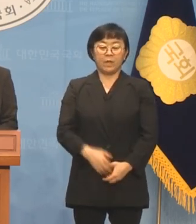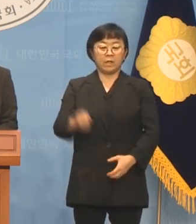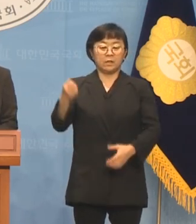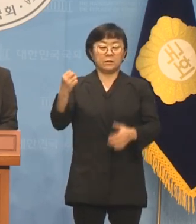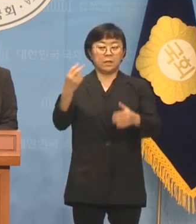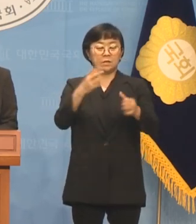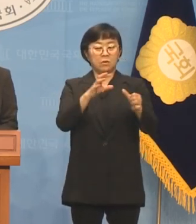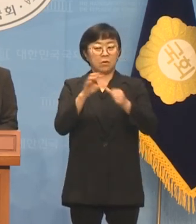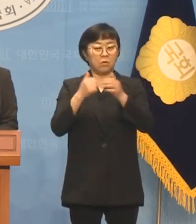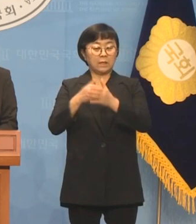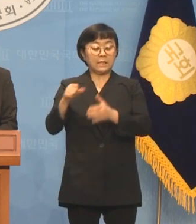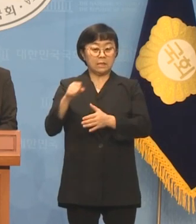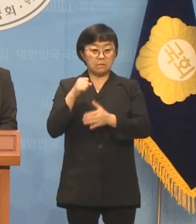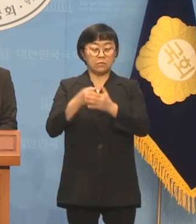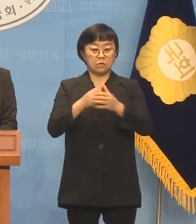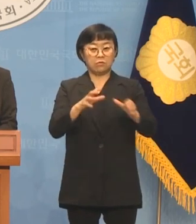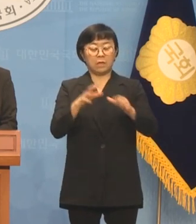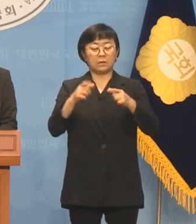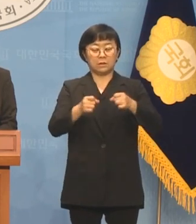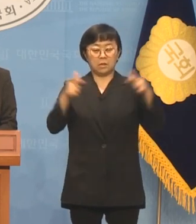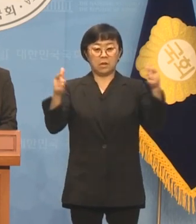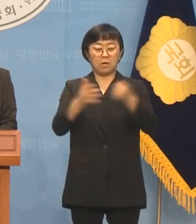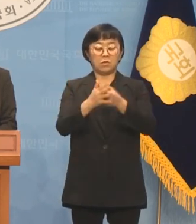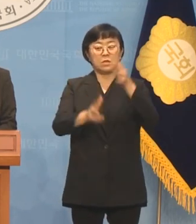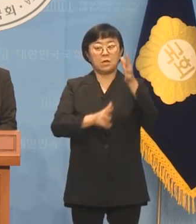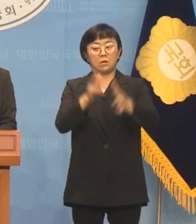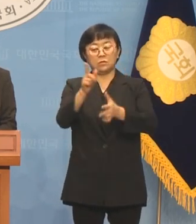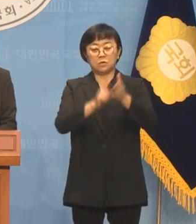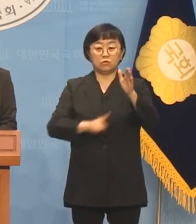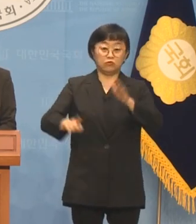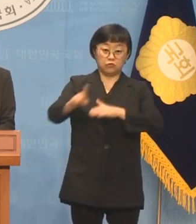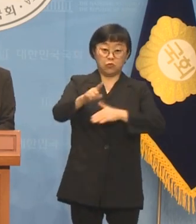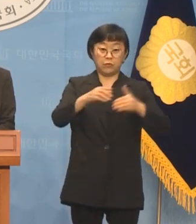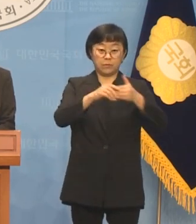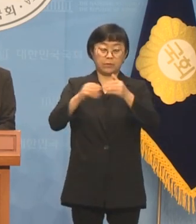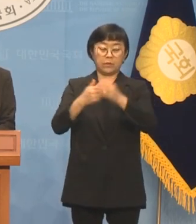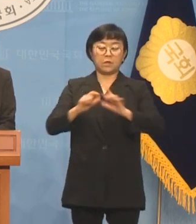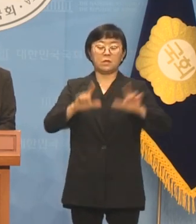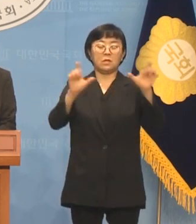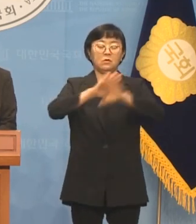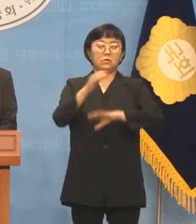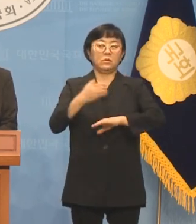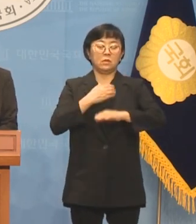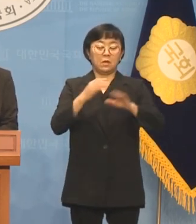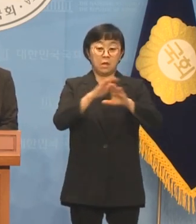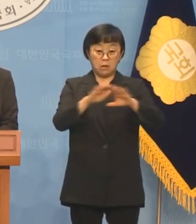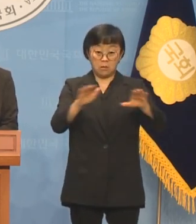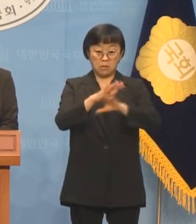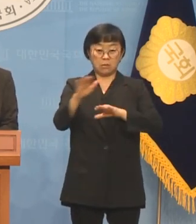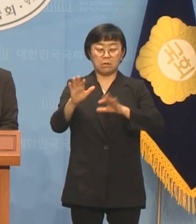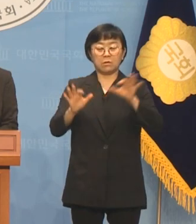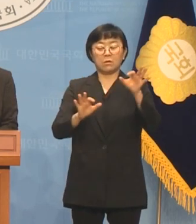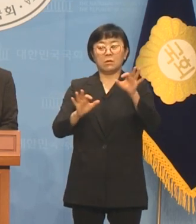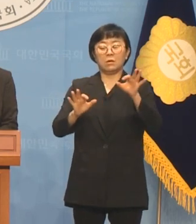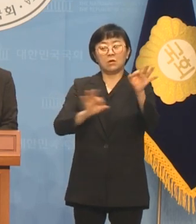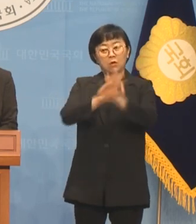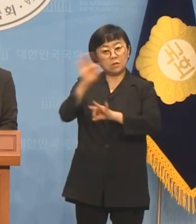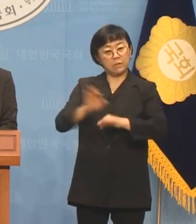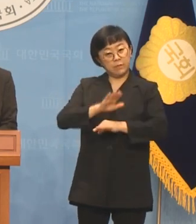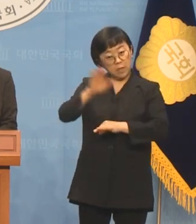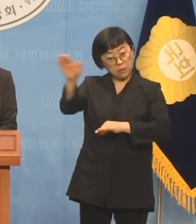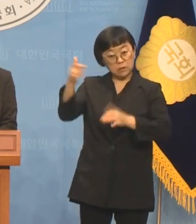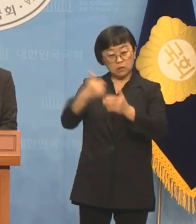재생에너지 전환을 확대하고 이를 산업적으로 주도해내는 것이 기후위기도 해결하고 경제성장도 이룰 수